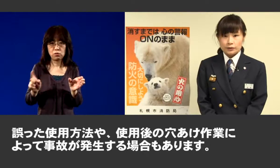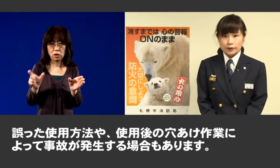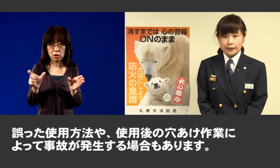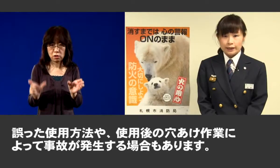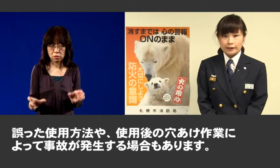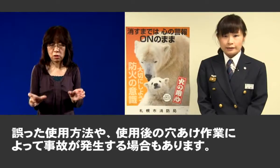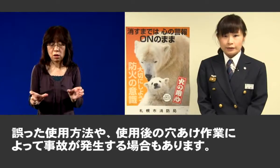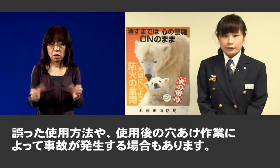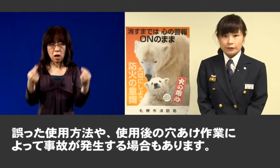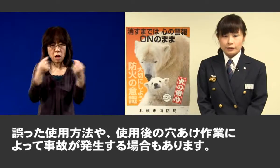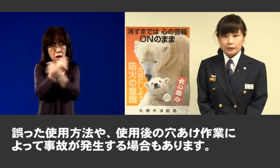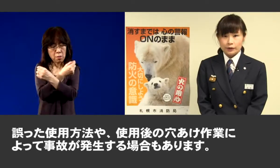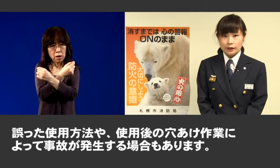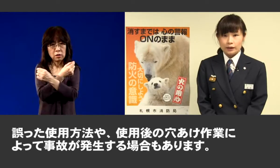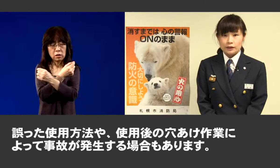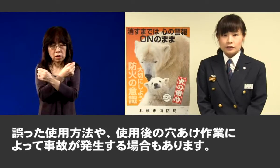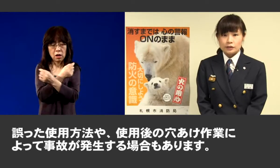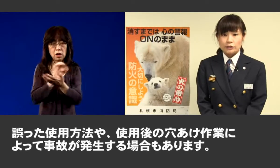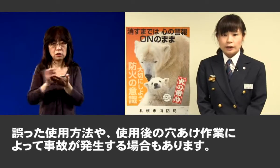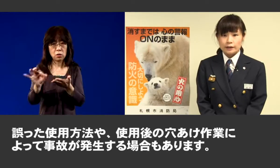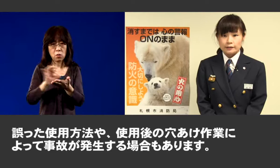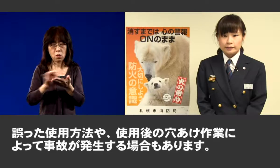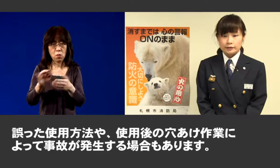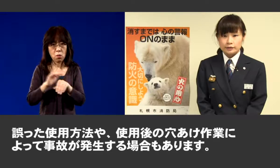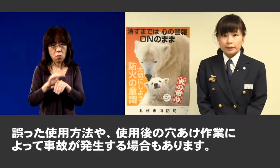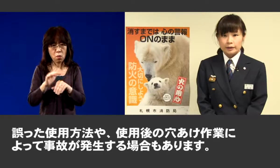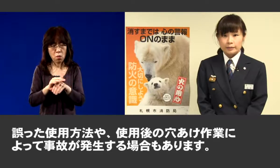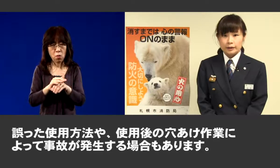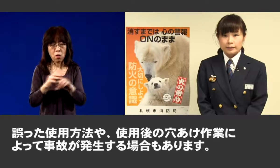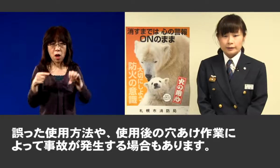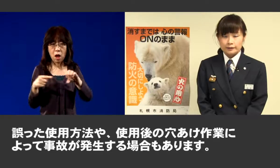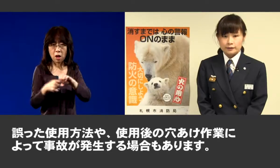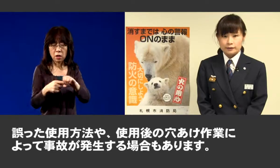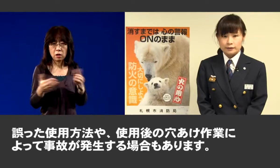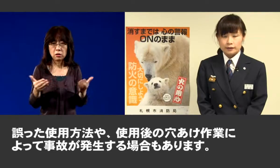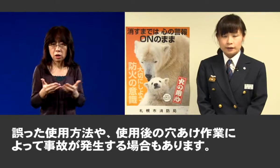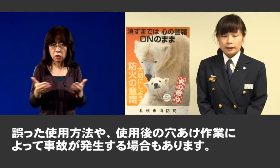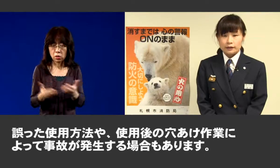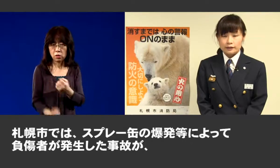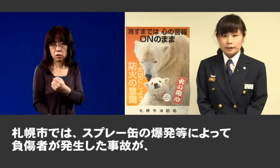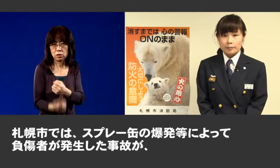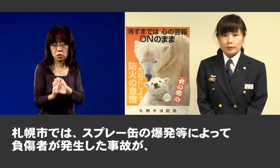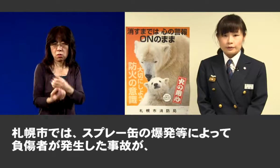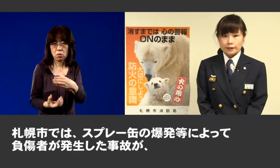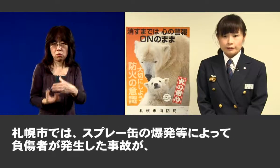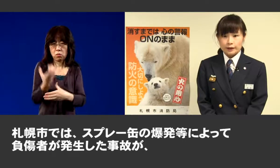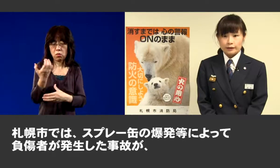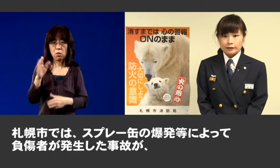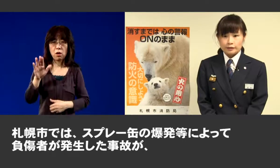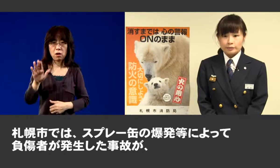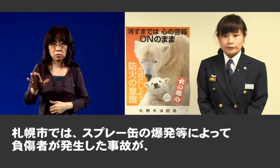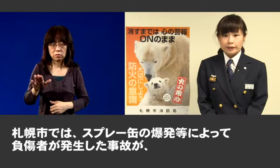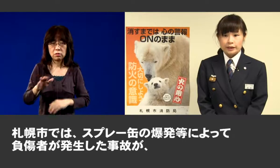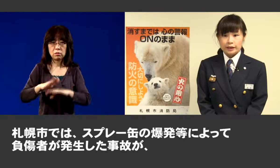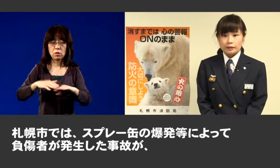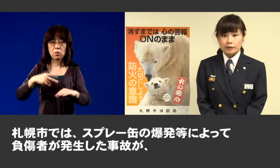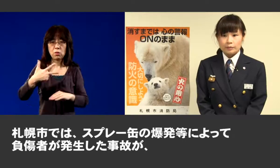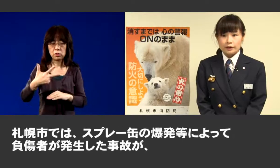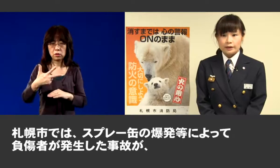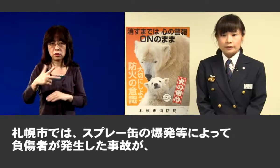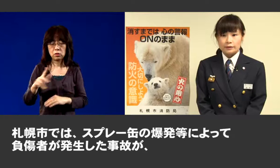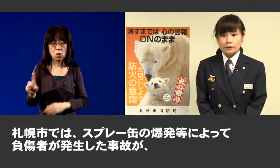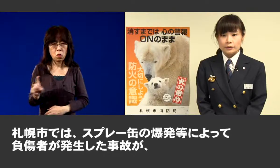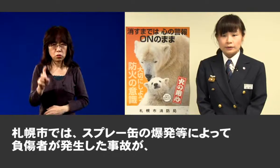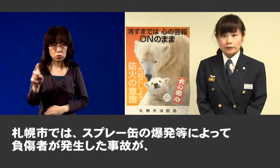使用後の穴開け作業によって事故が発生する場合もあります。札幌市ではスプレー缶